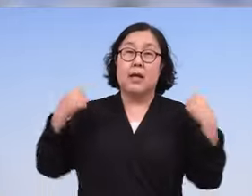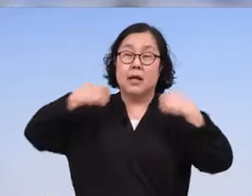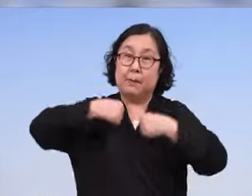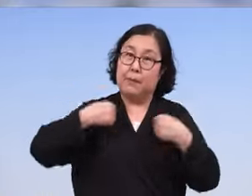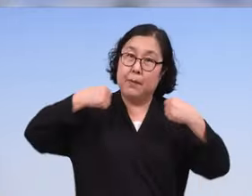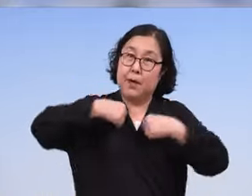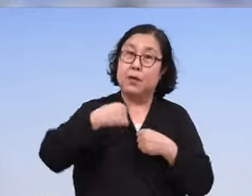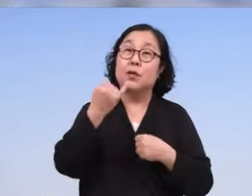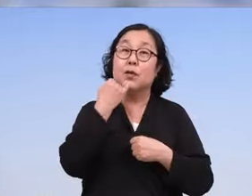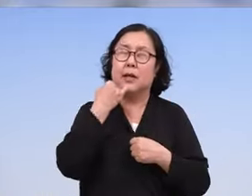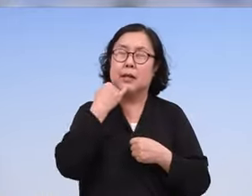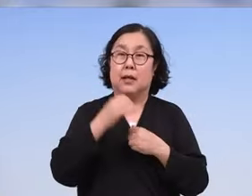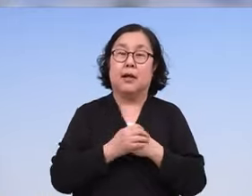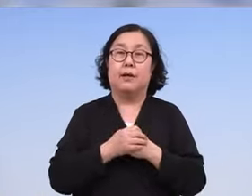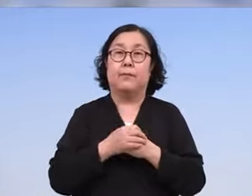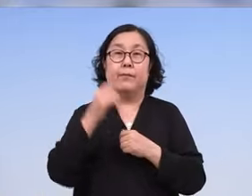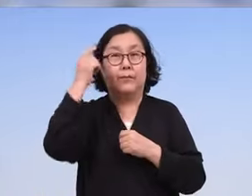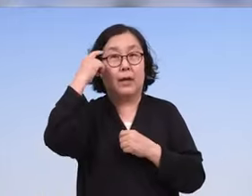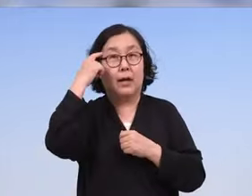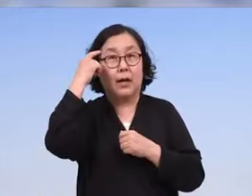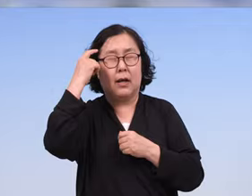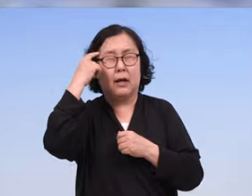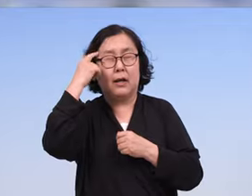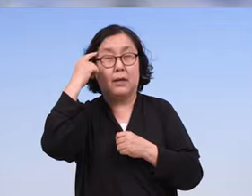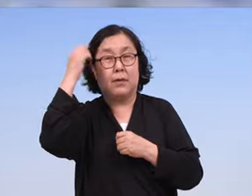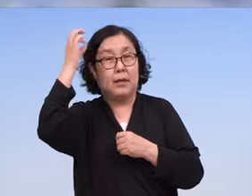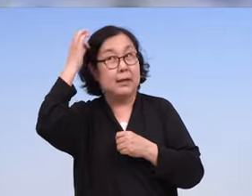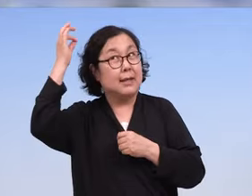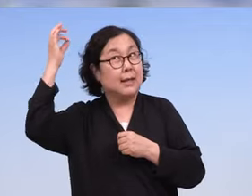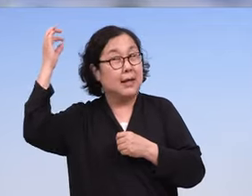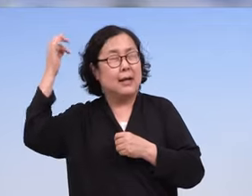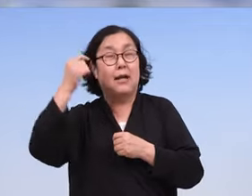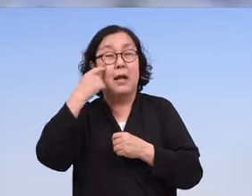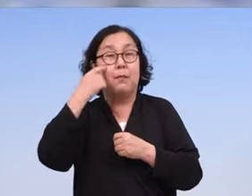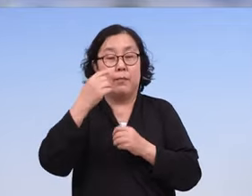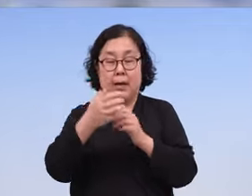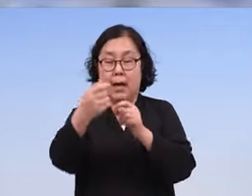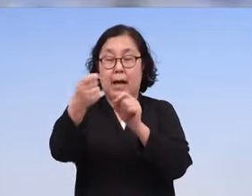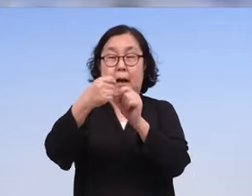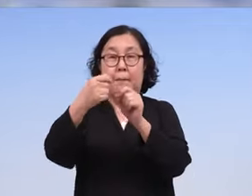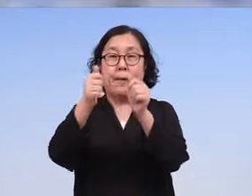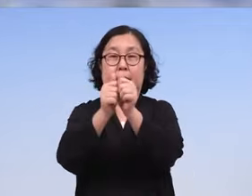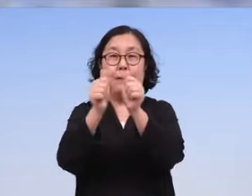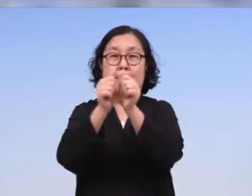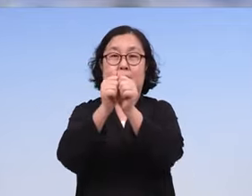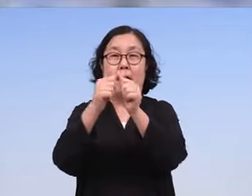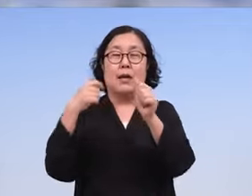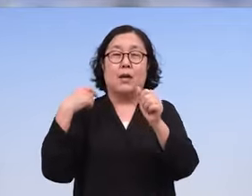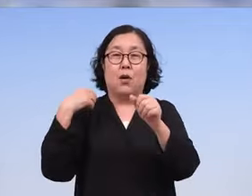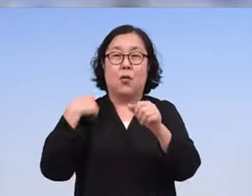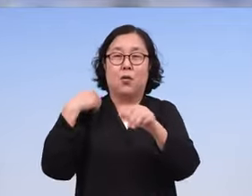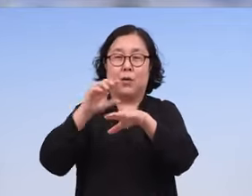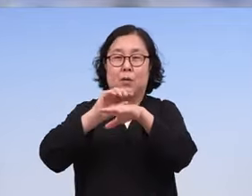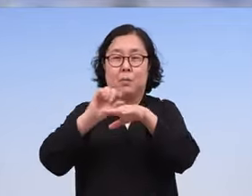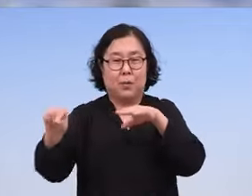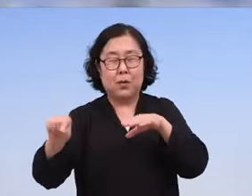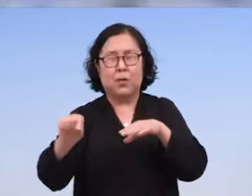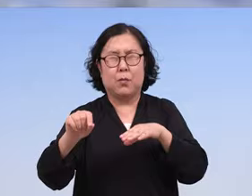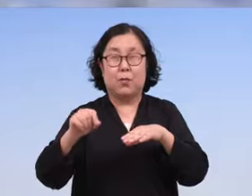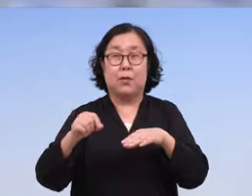이런 상상을 그냥 청소년 사역을 오래 해가지고 이 공상력이 좀 풍부한데요. 어떨 때 한 번씩 앞에 남자 확 벗겨버리고